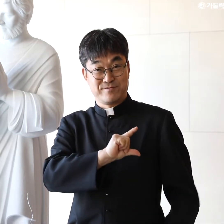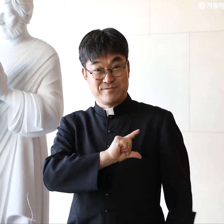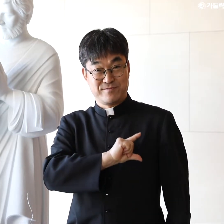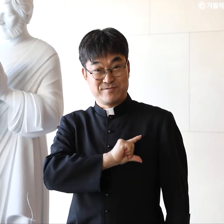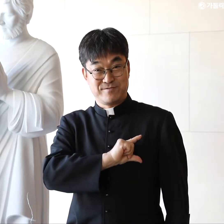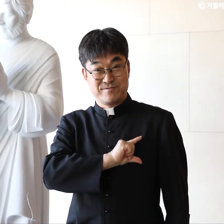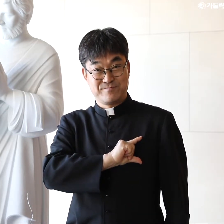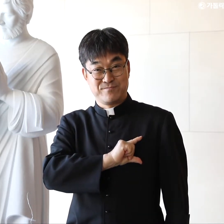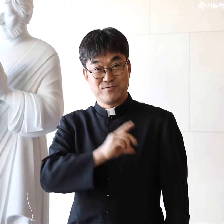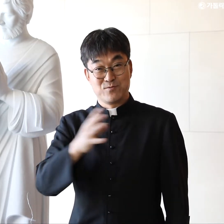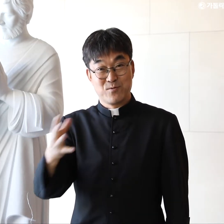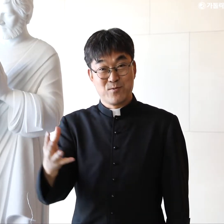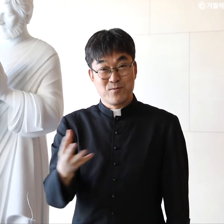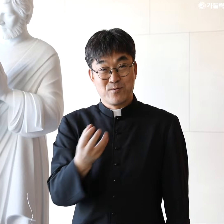이름으로